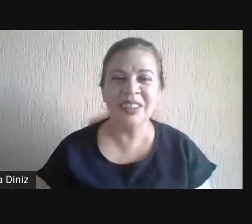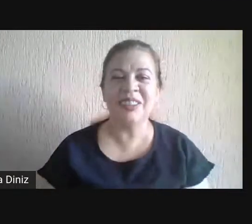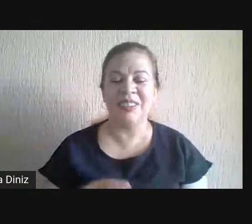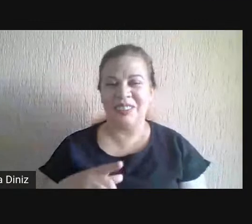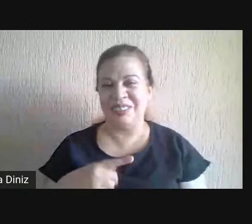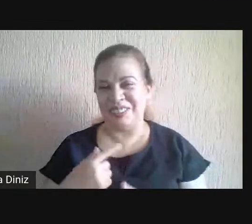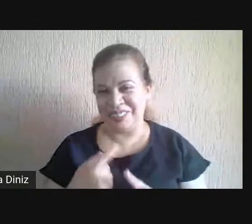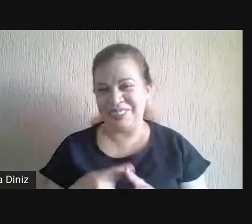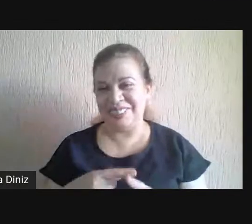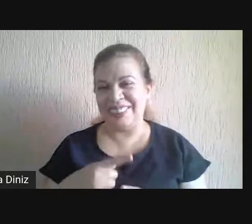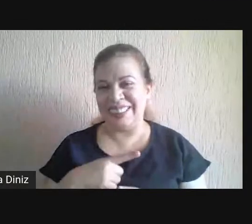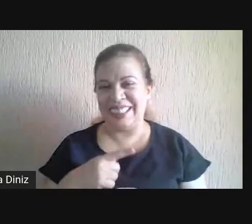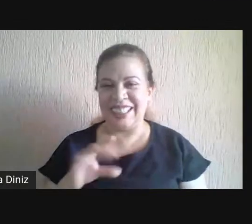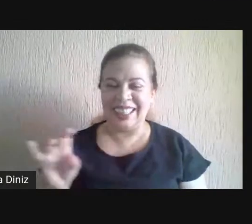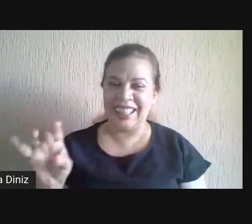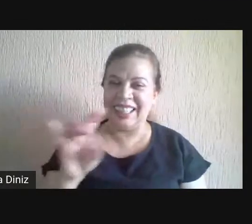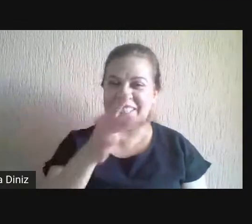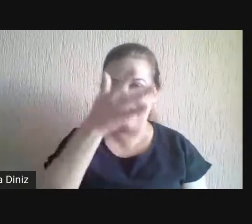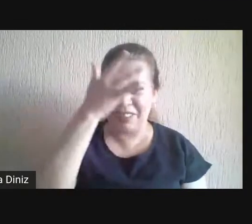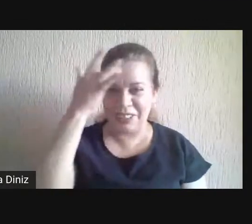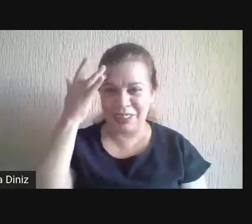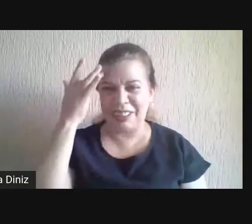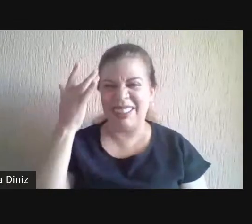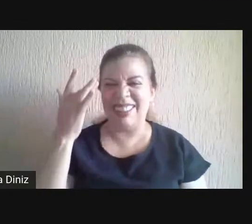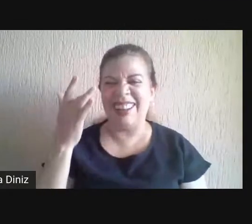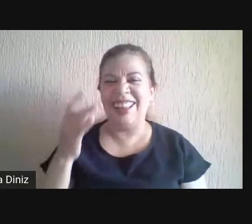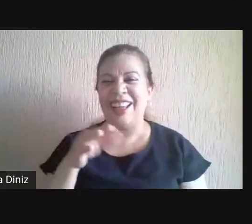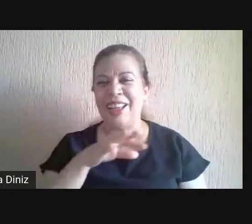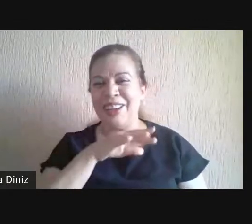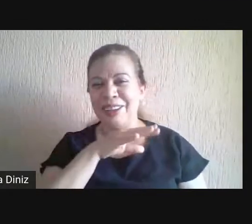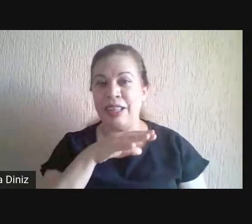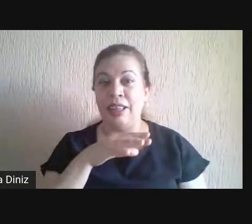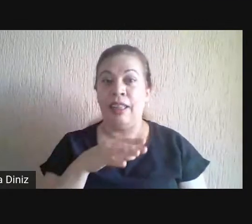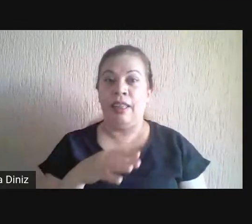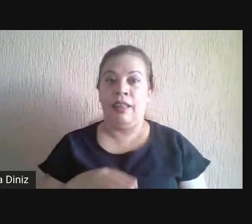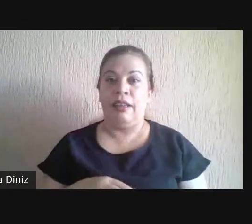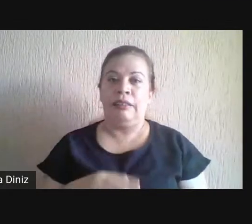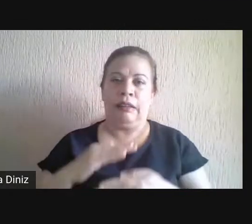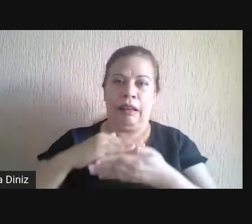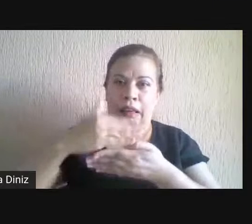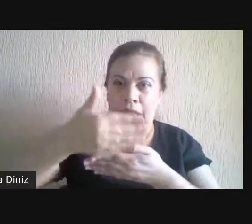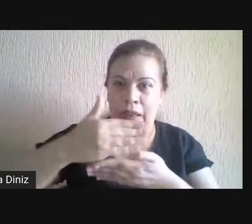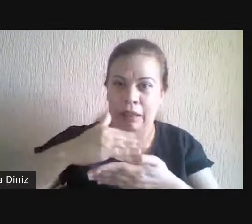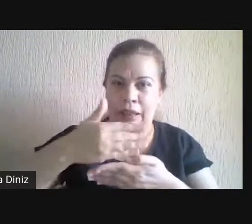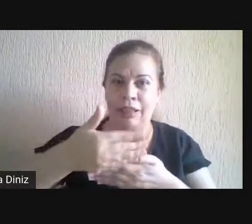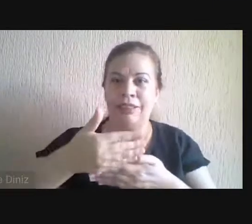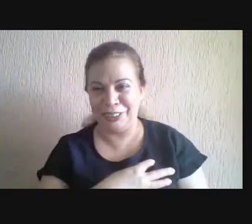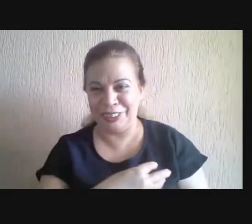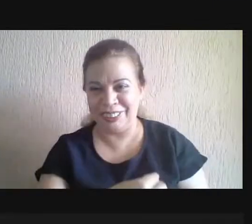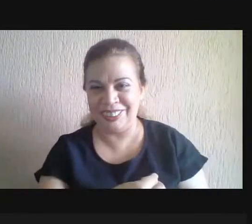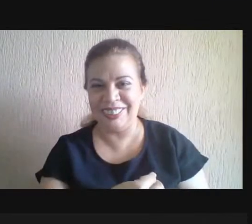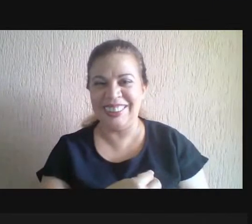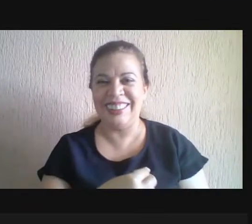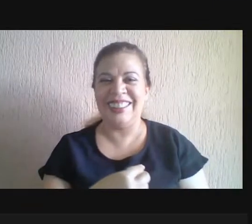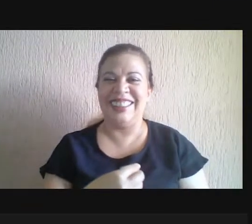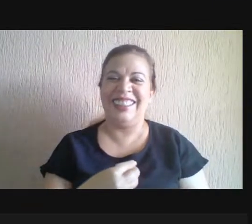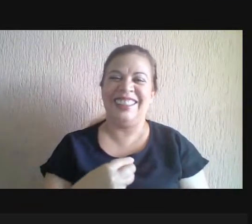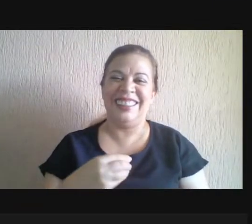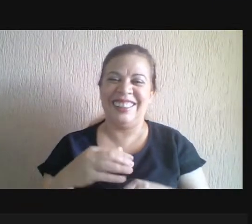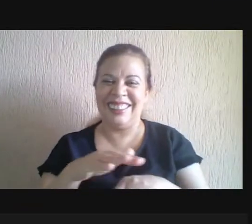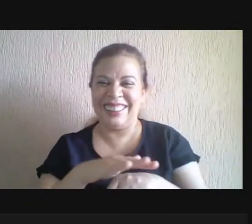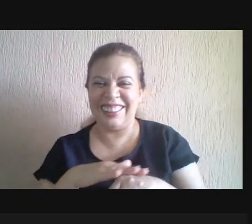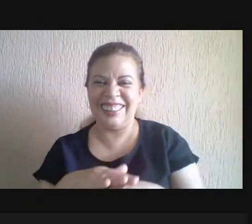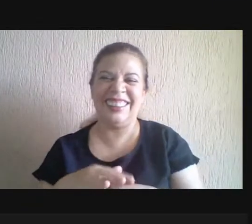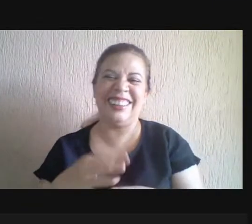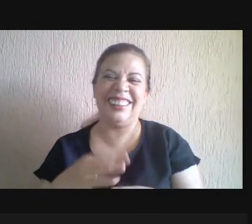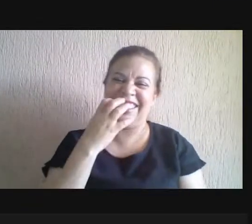permanecer, né, muito tempo na frente do computador, com os filhos, muitas vezes, se manifestando, com os cachorros latindo lá atrás,